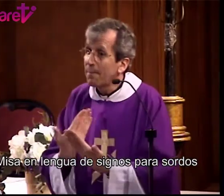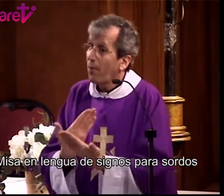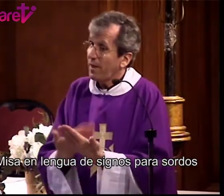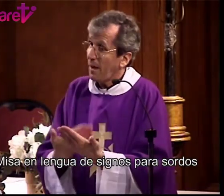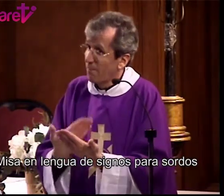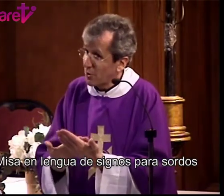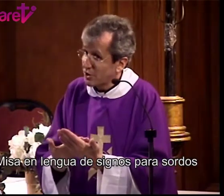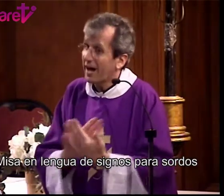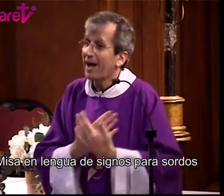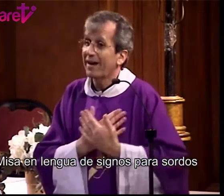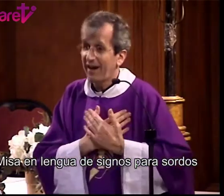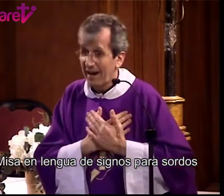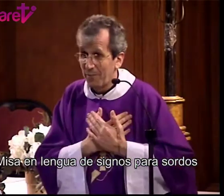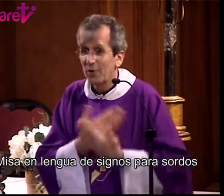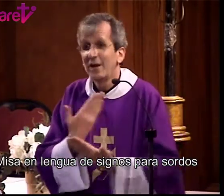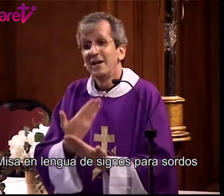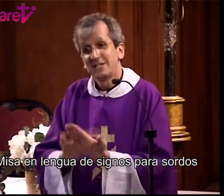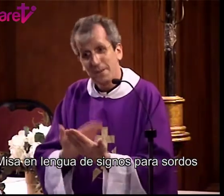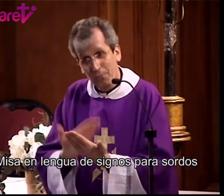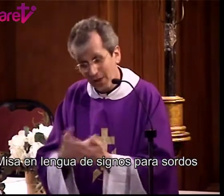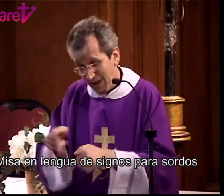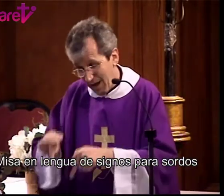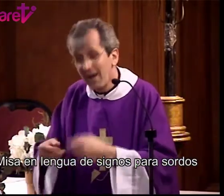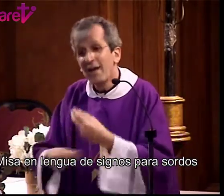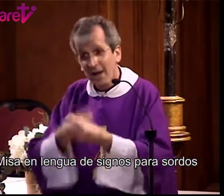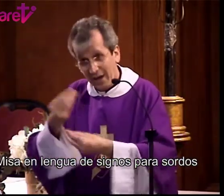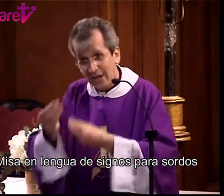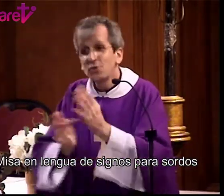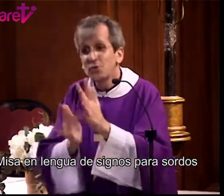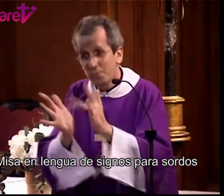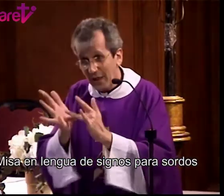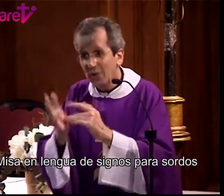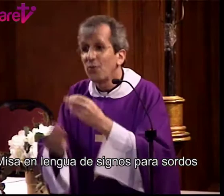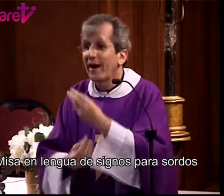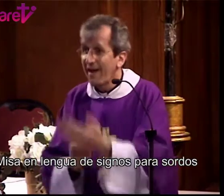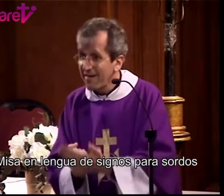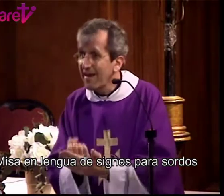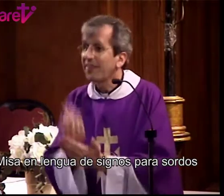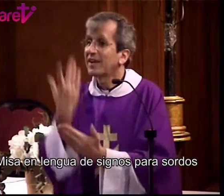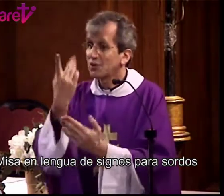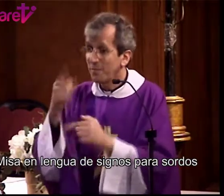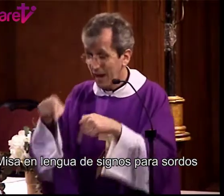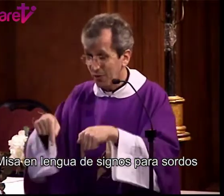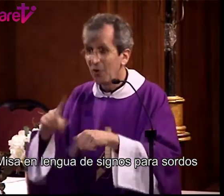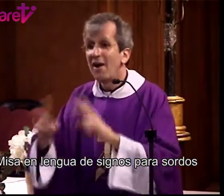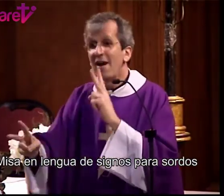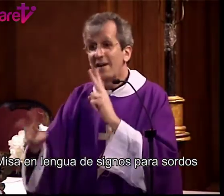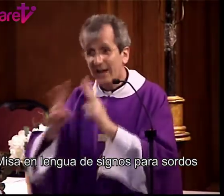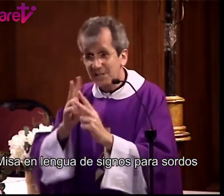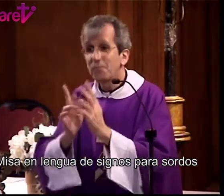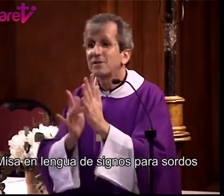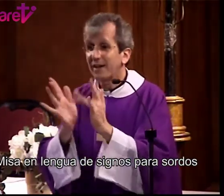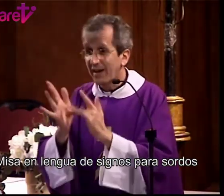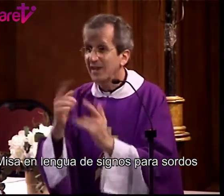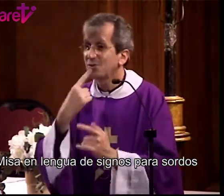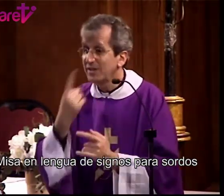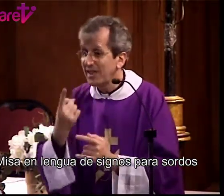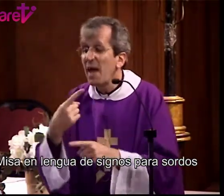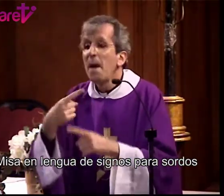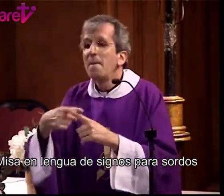pueda mostrar el amor, Jesús pueda actuar y hacer su milagro. La respuesta que Jesús dice, ¿por